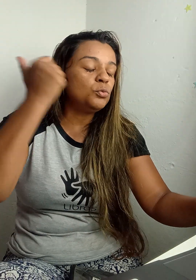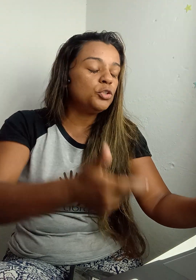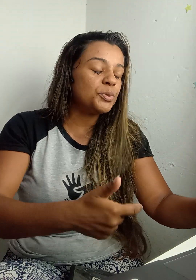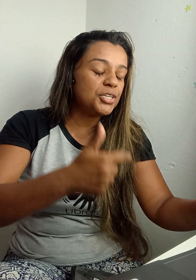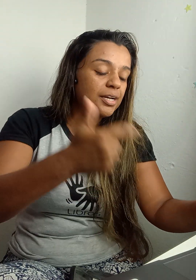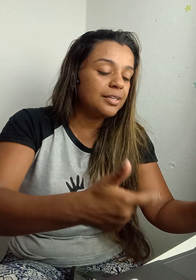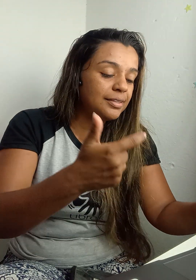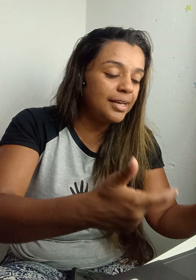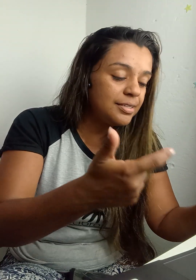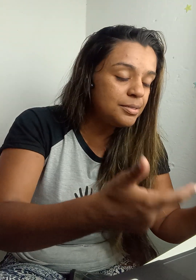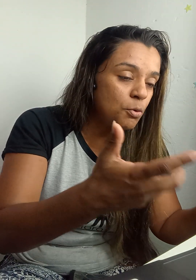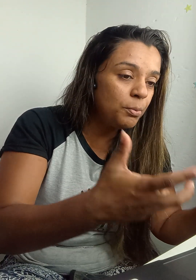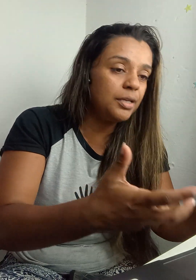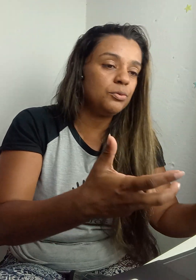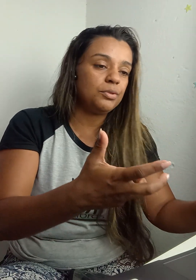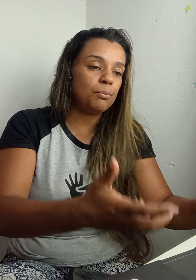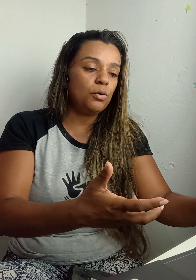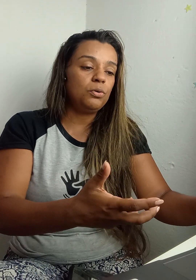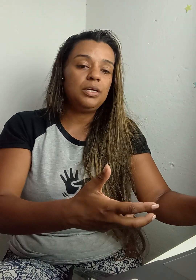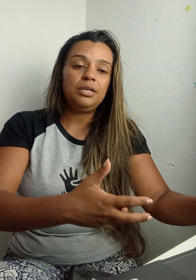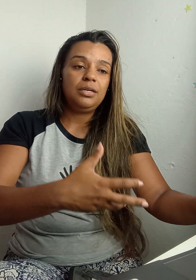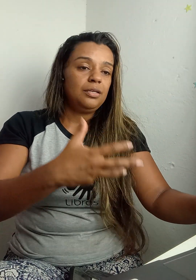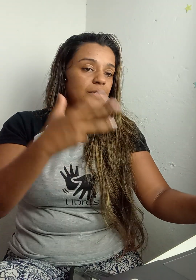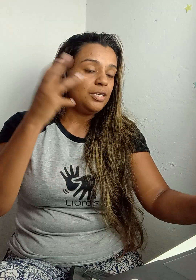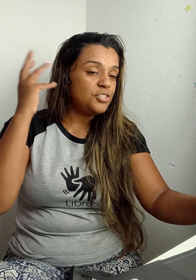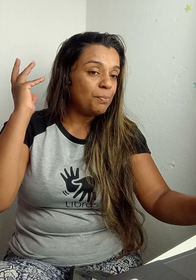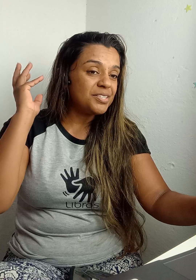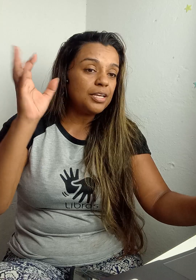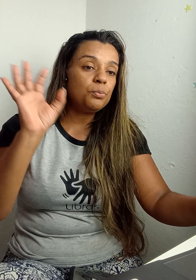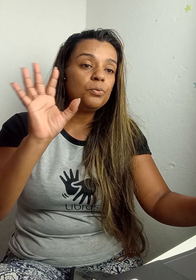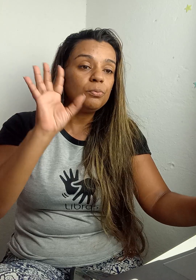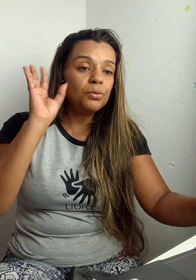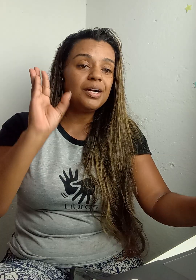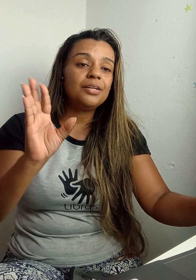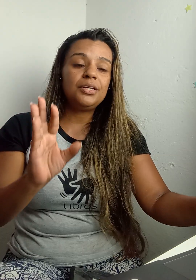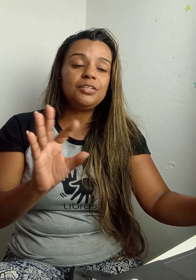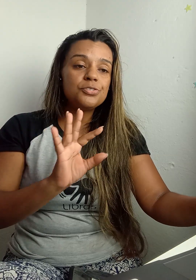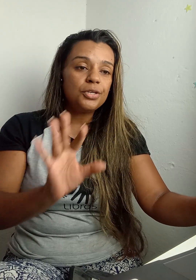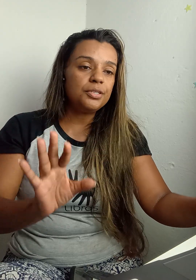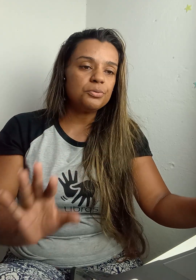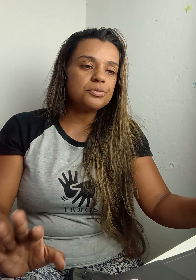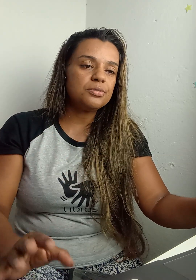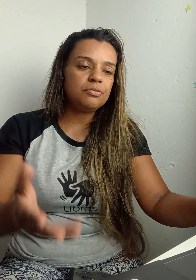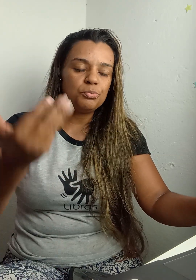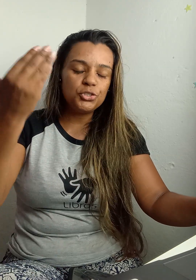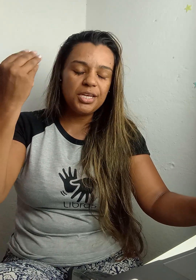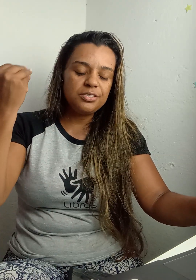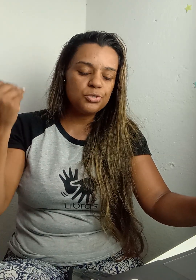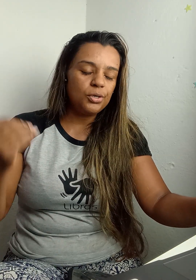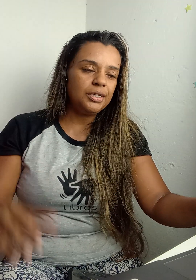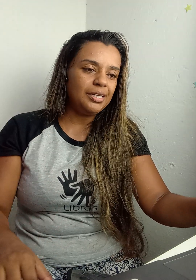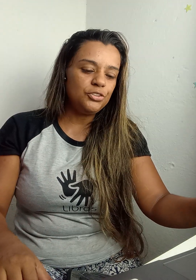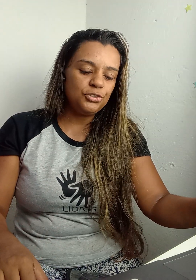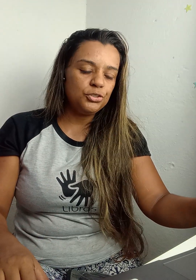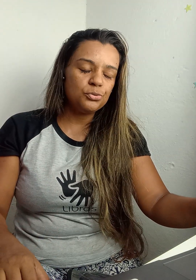muito para chegar até esse momento, tá bom? Eles já passaram por um bocado aí, só Deus. Puxar as histórias lá de